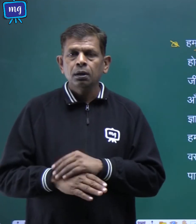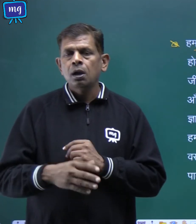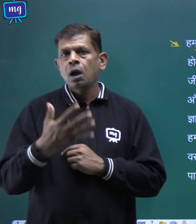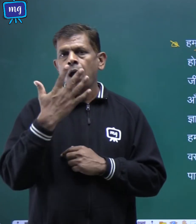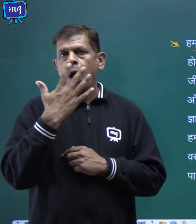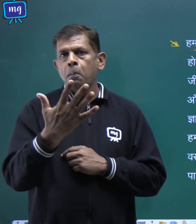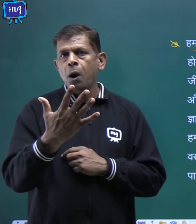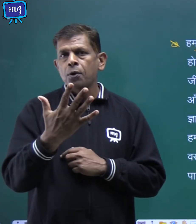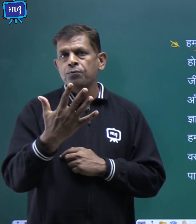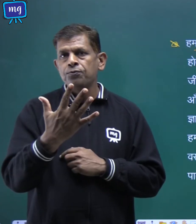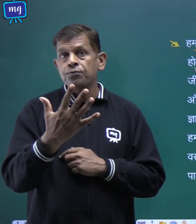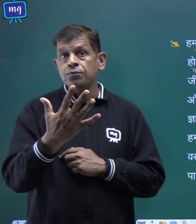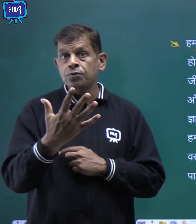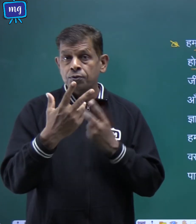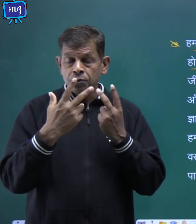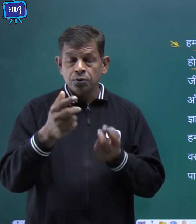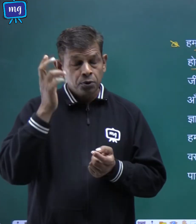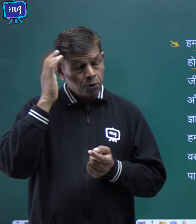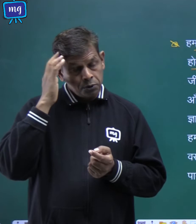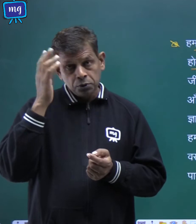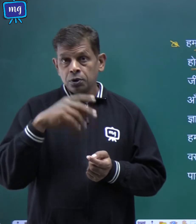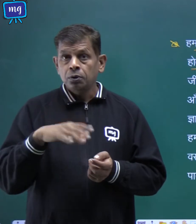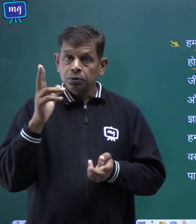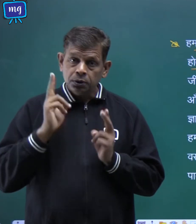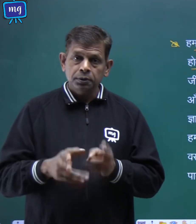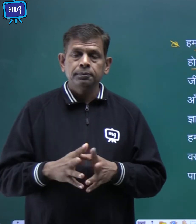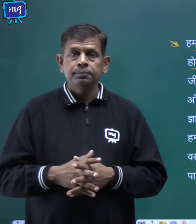5 ज्ञानेंद्रियां होती हैं: